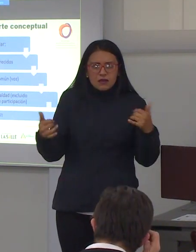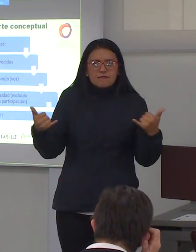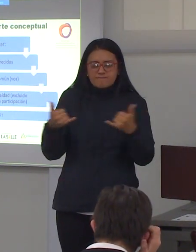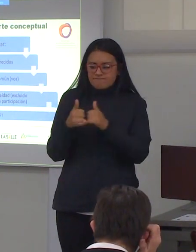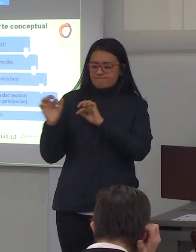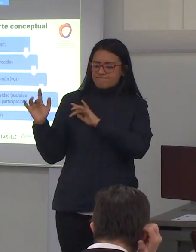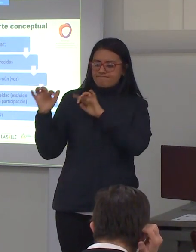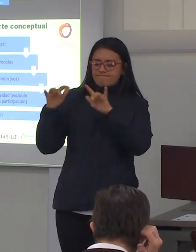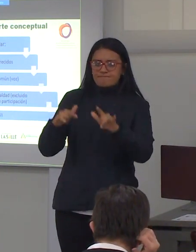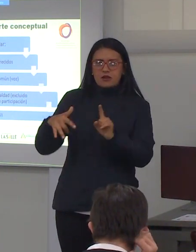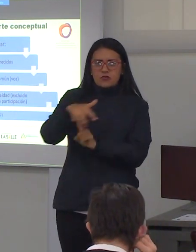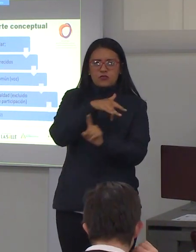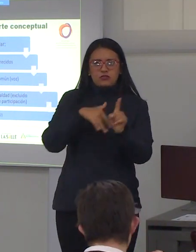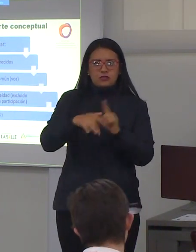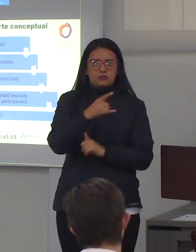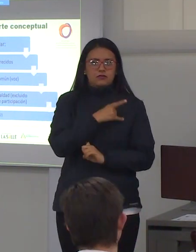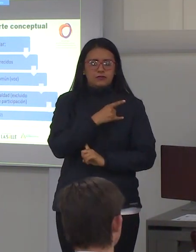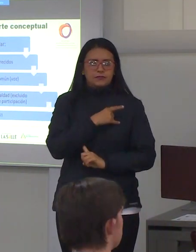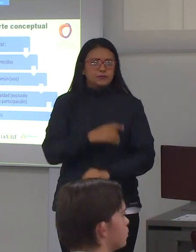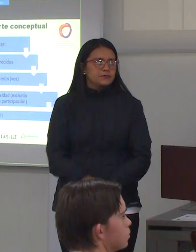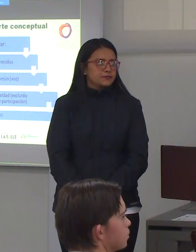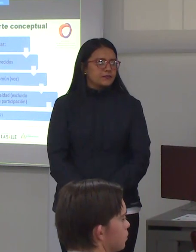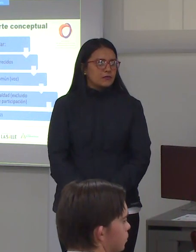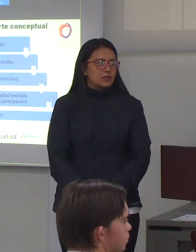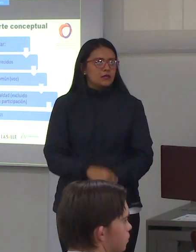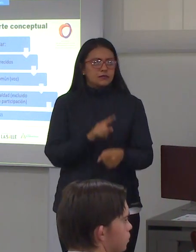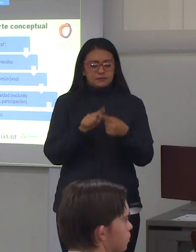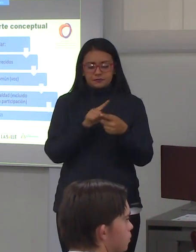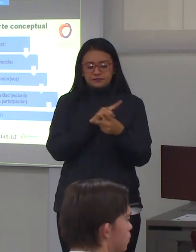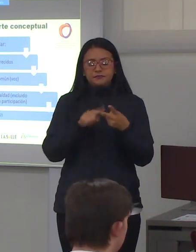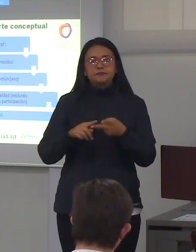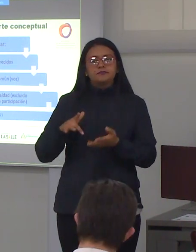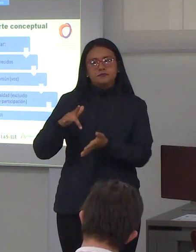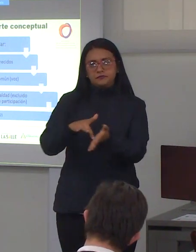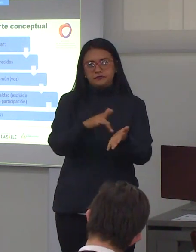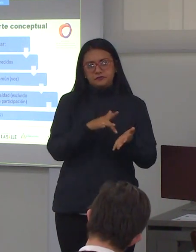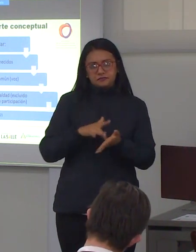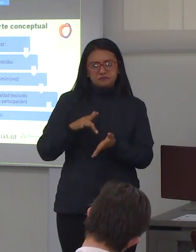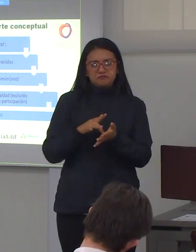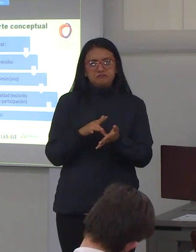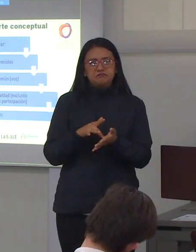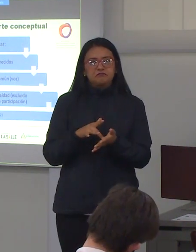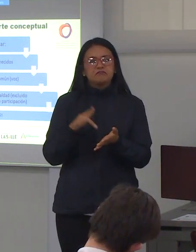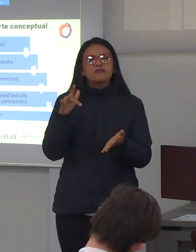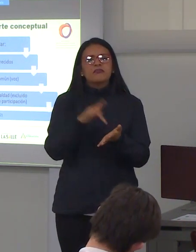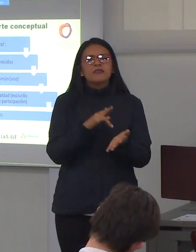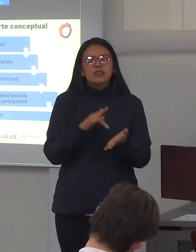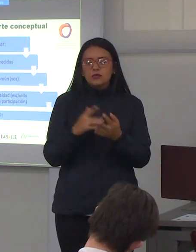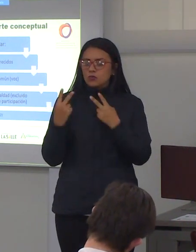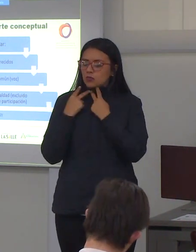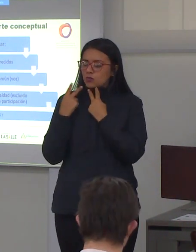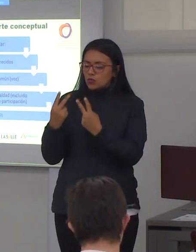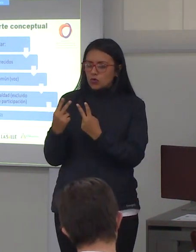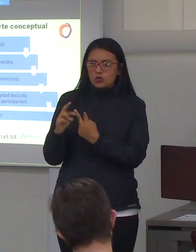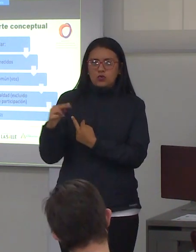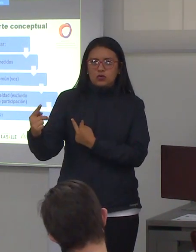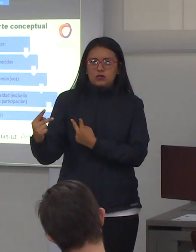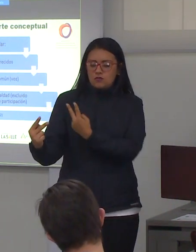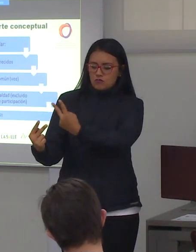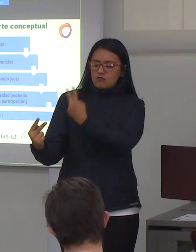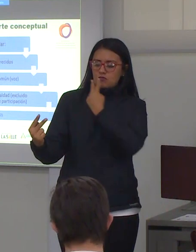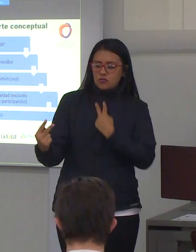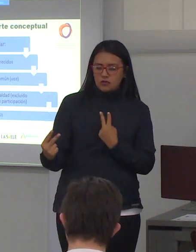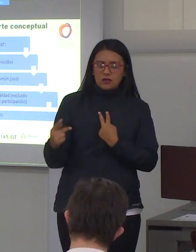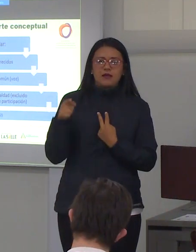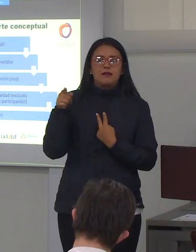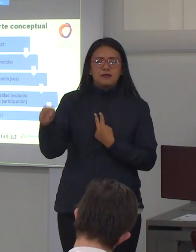llegando a nuestro contexto educativo. Segundo, lo que es la participación en términos de la voz del otro, que es un